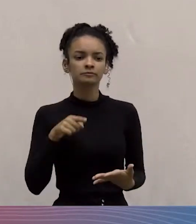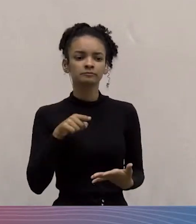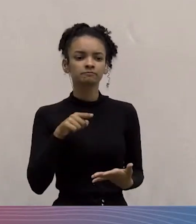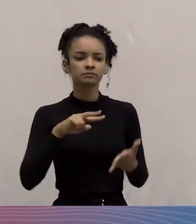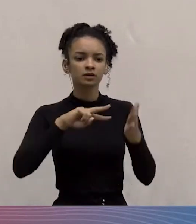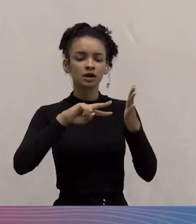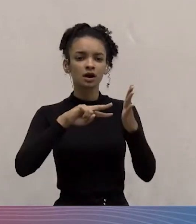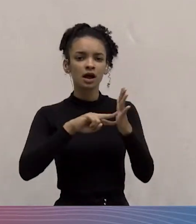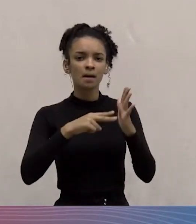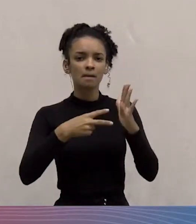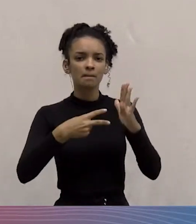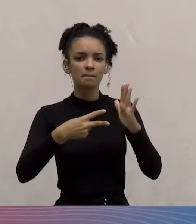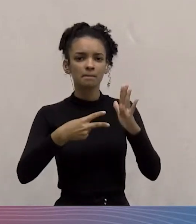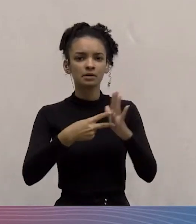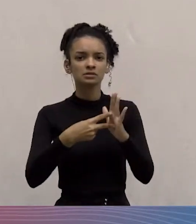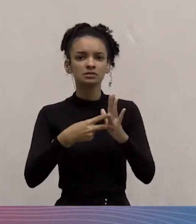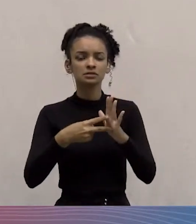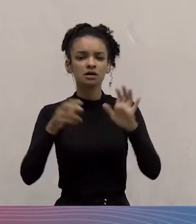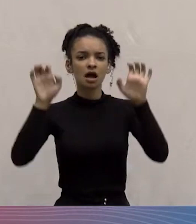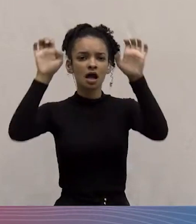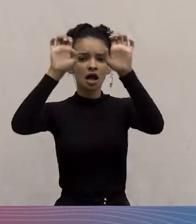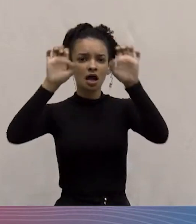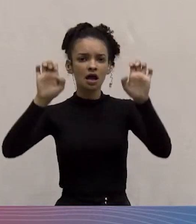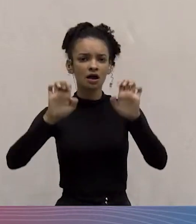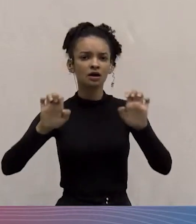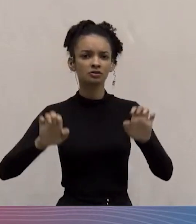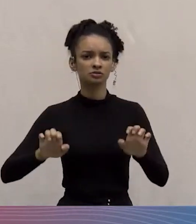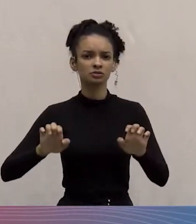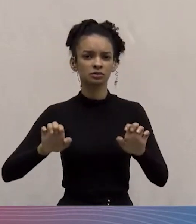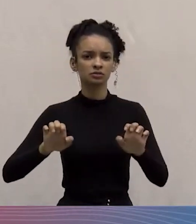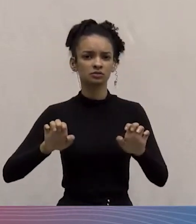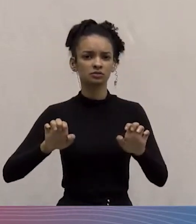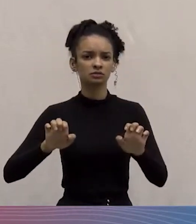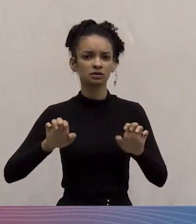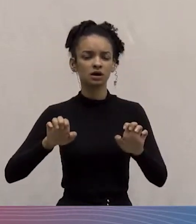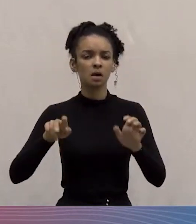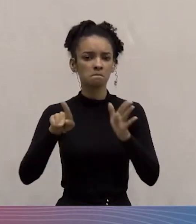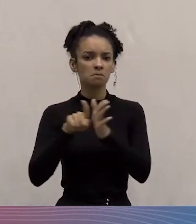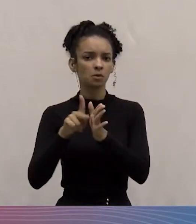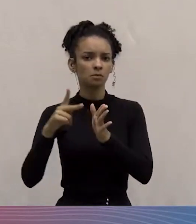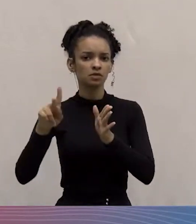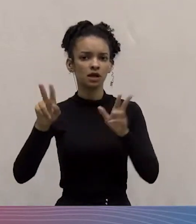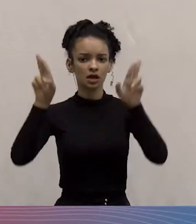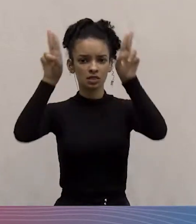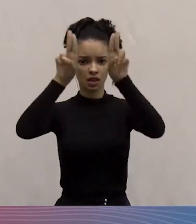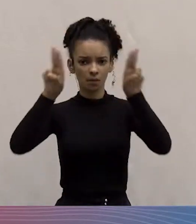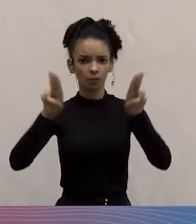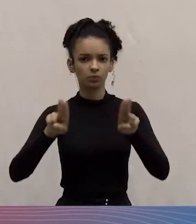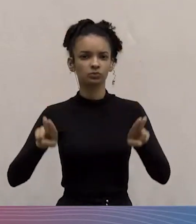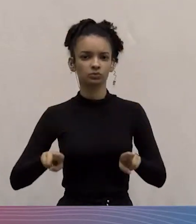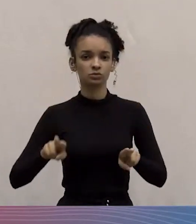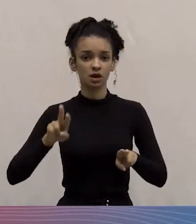da estátua de Nabucodonosor, representando o governo humano.